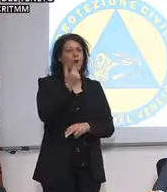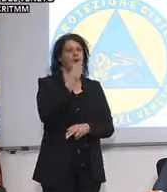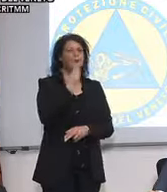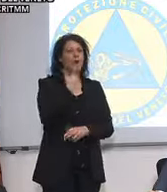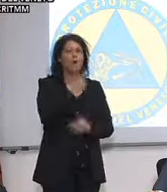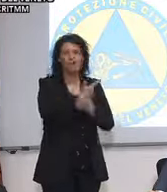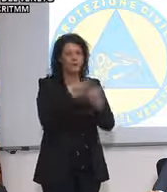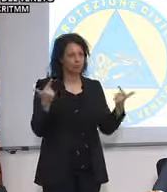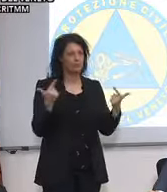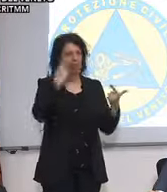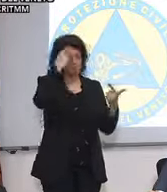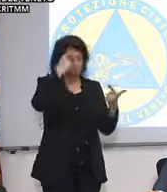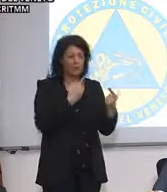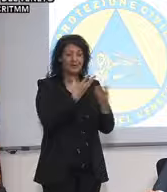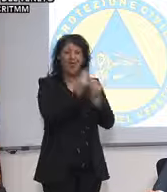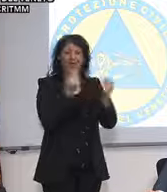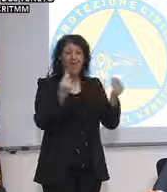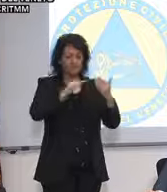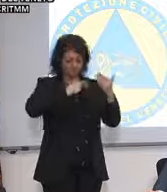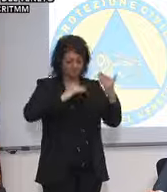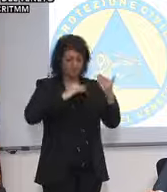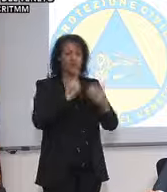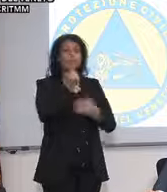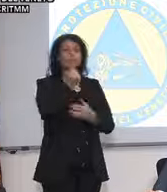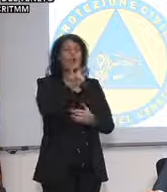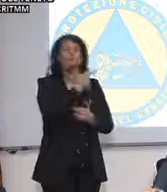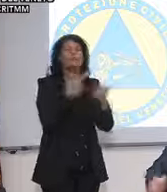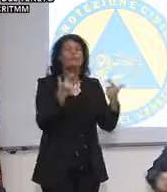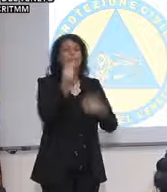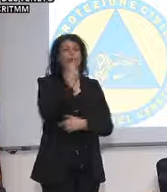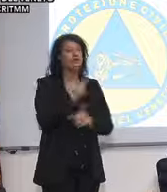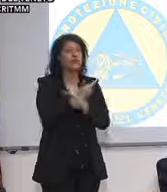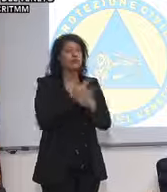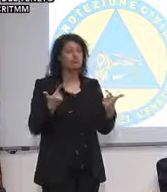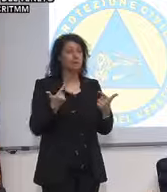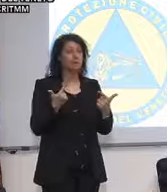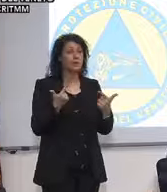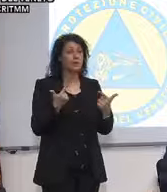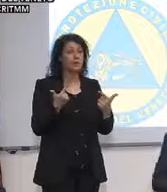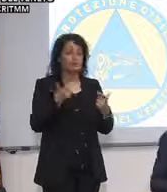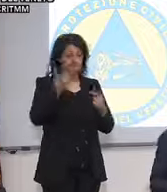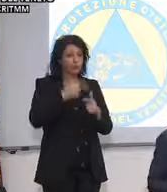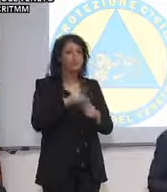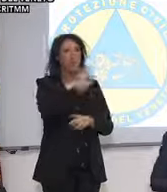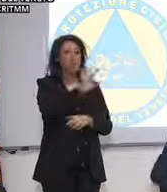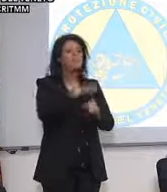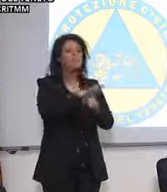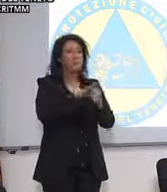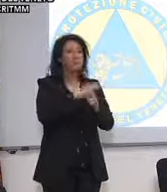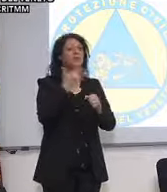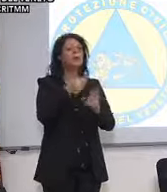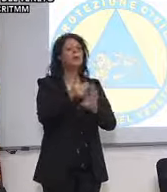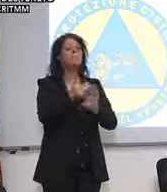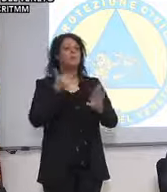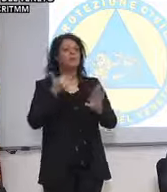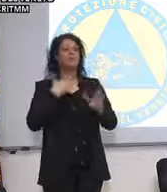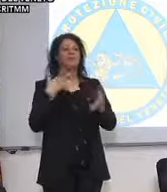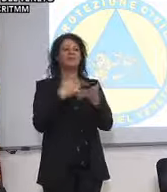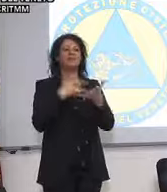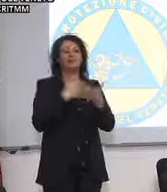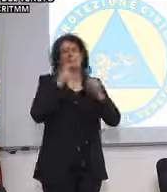si scrivono che non hanno i soldi per mangiare, perché c'è anche chi viveva ovviamente già tirato prima, perché magari ha avuto mutui da